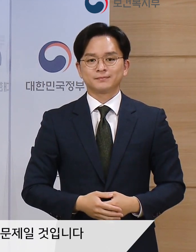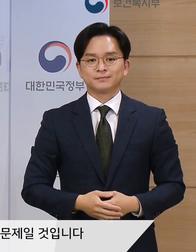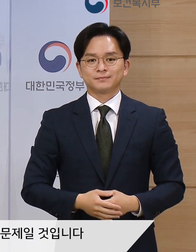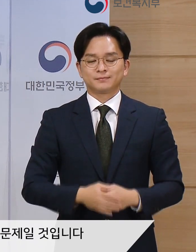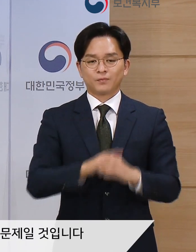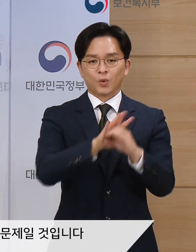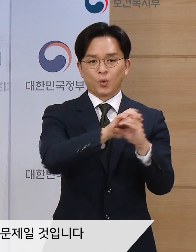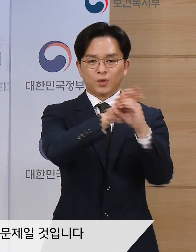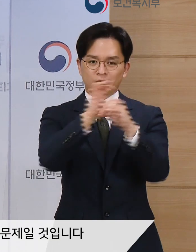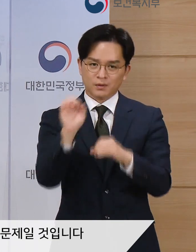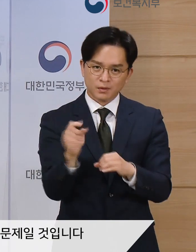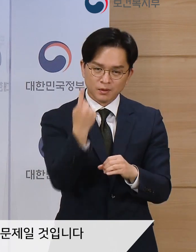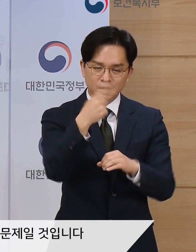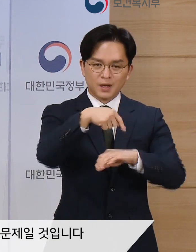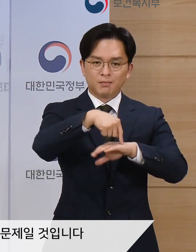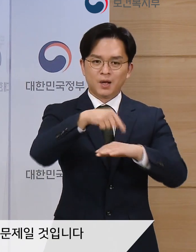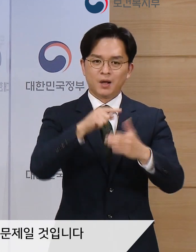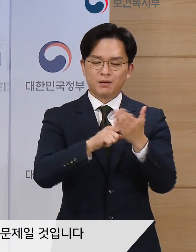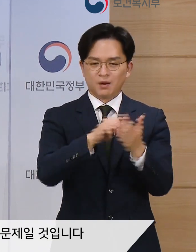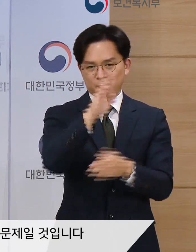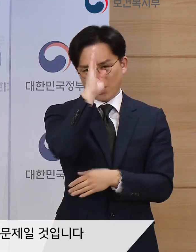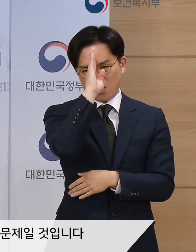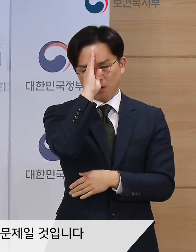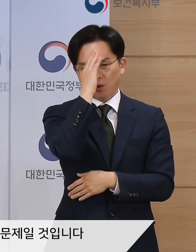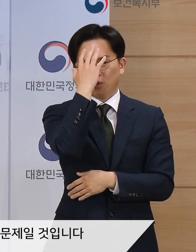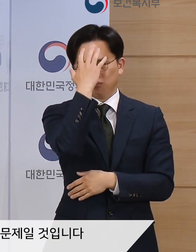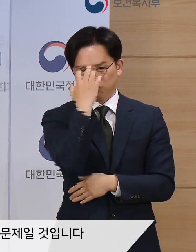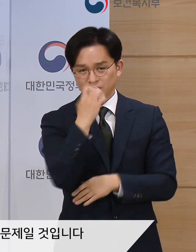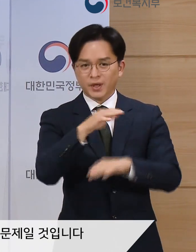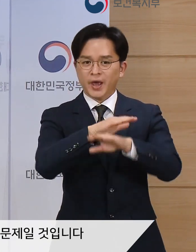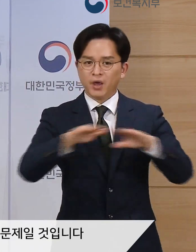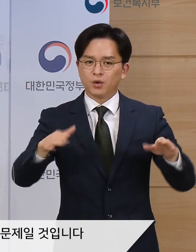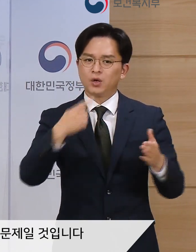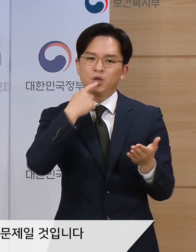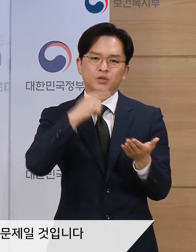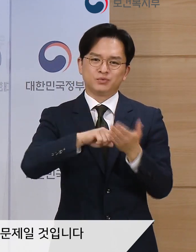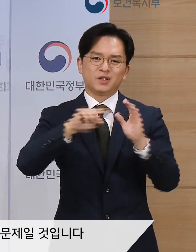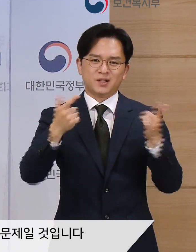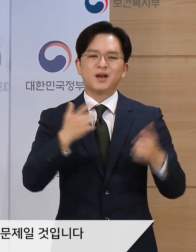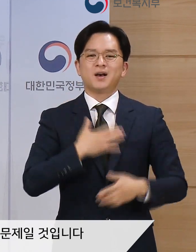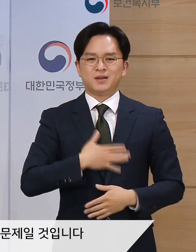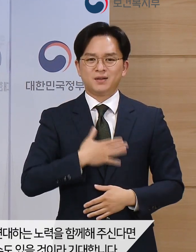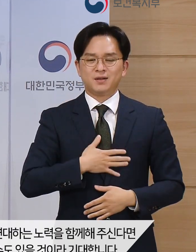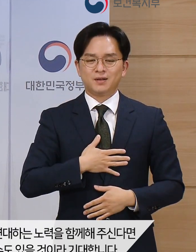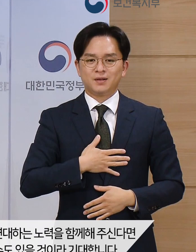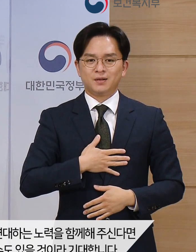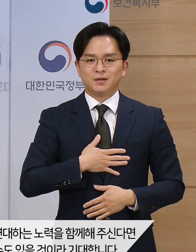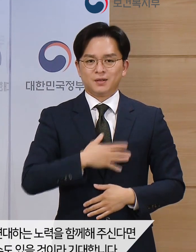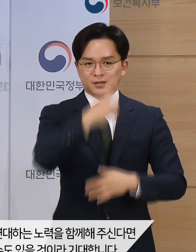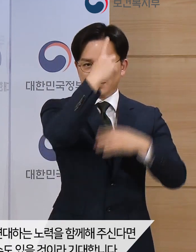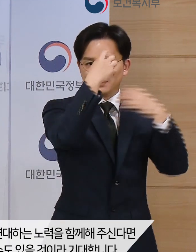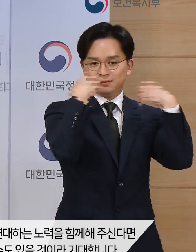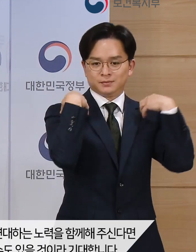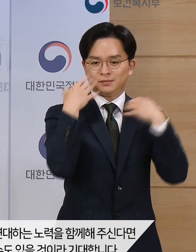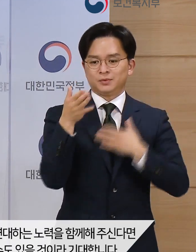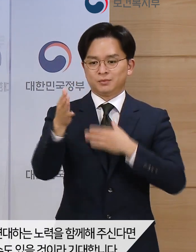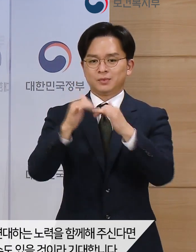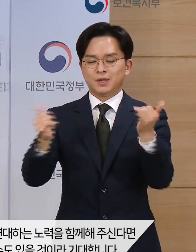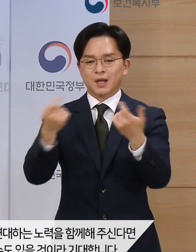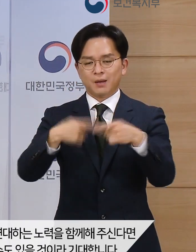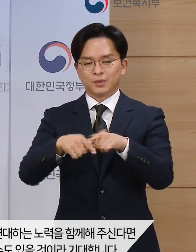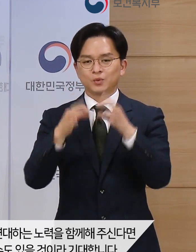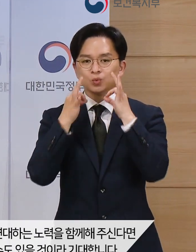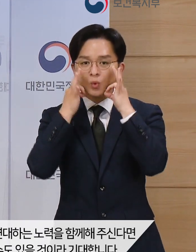코로나19로 인한 마음 건강의 저하는 분명히 쉽지 않은 문제일 것입니다. 정부와 전문가들의 노력과